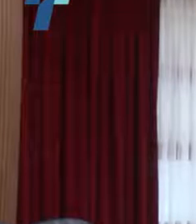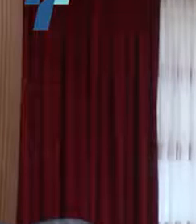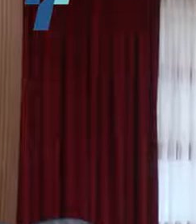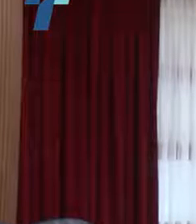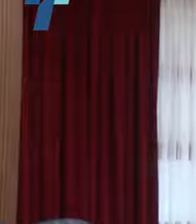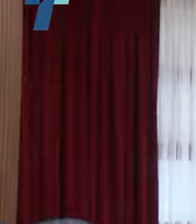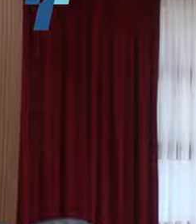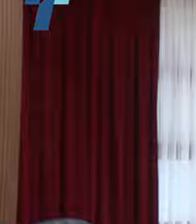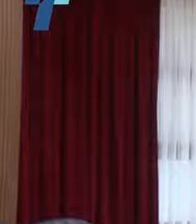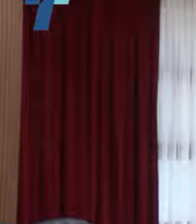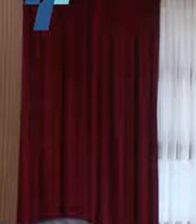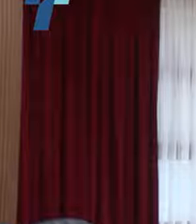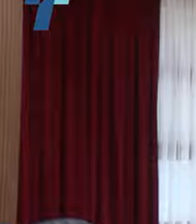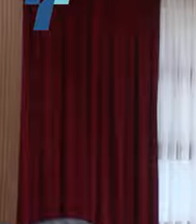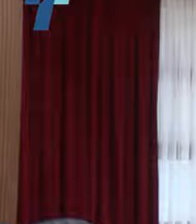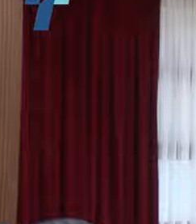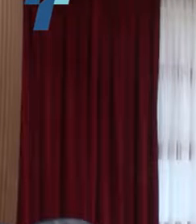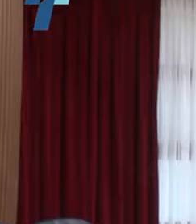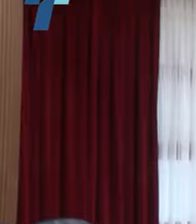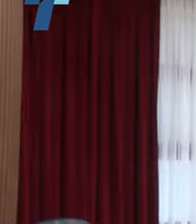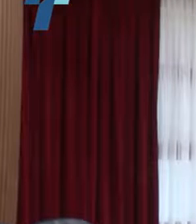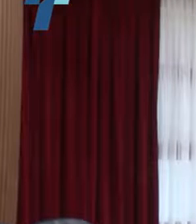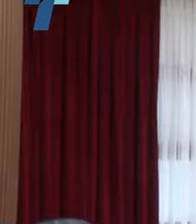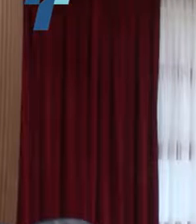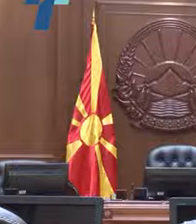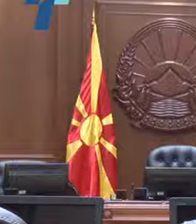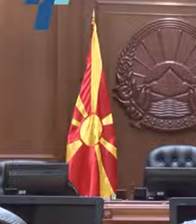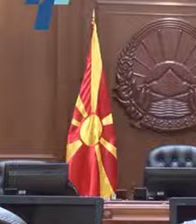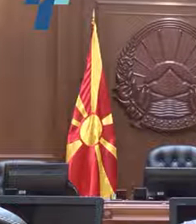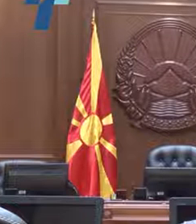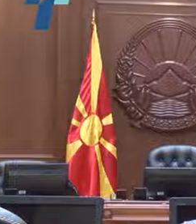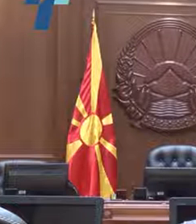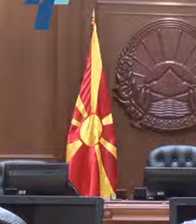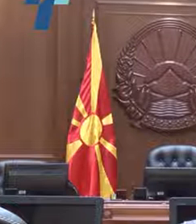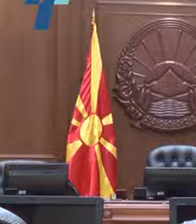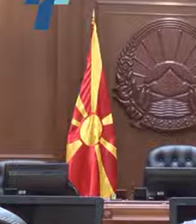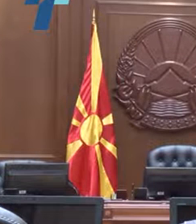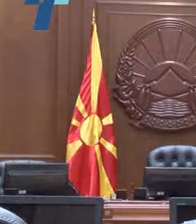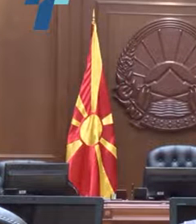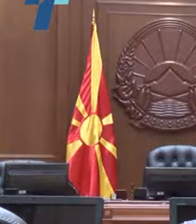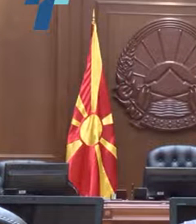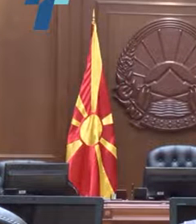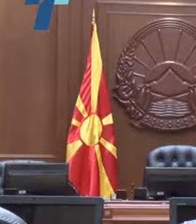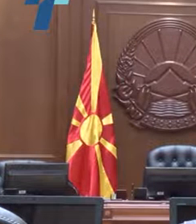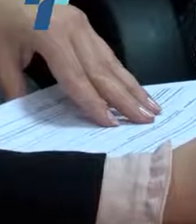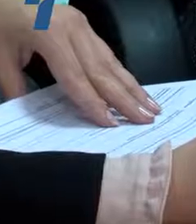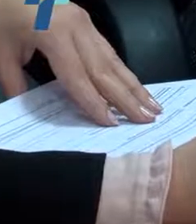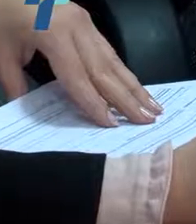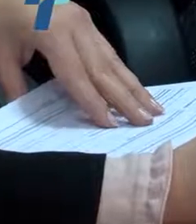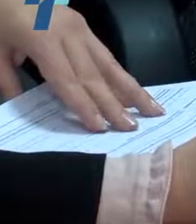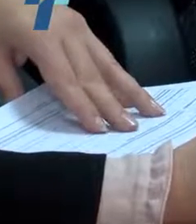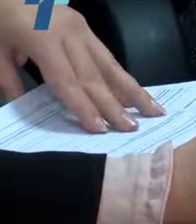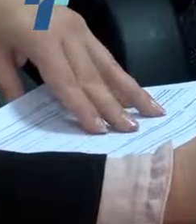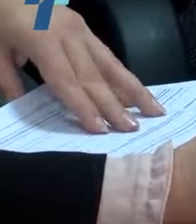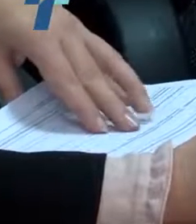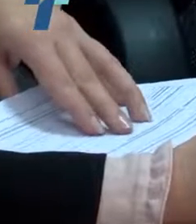добие директорски позиции во УЈП, Царина или АЕК, како што се шпекулира. Туку вели, сега и јавноста ќе учествува во избор на директори